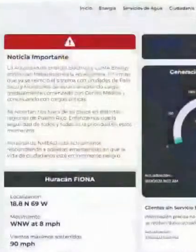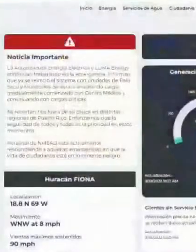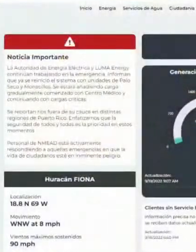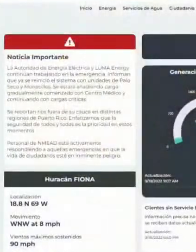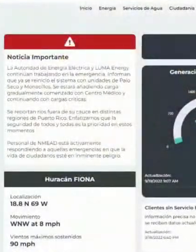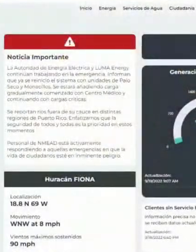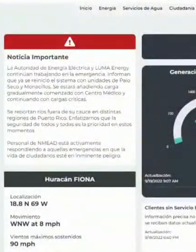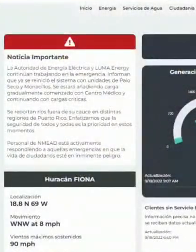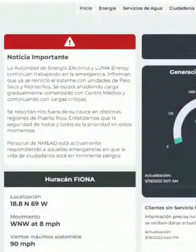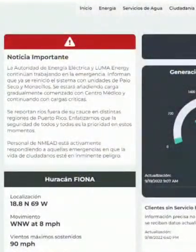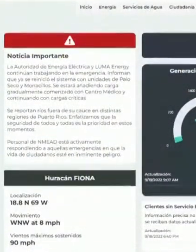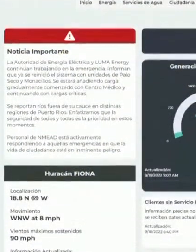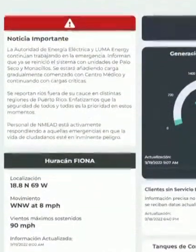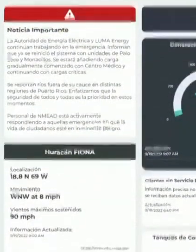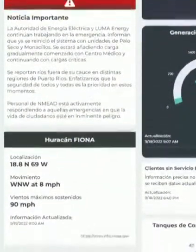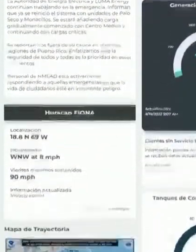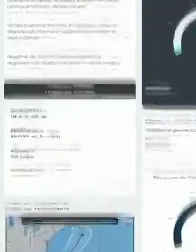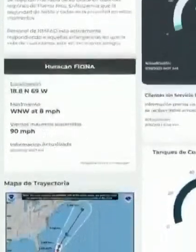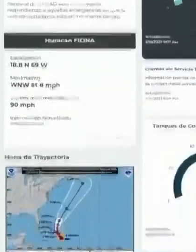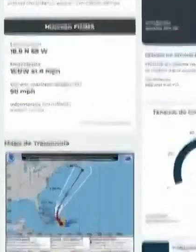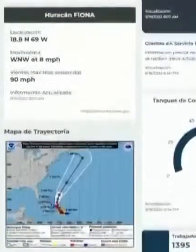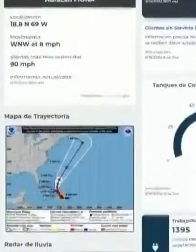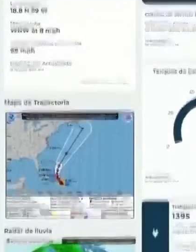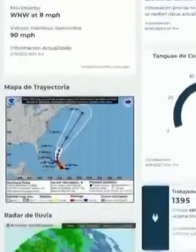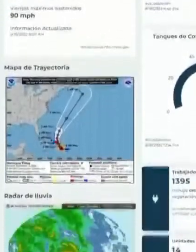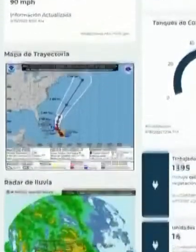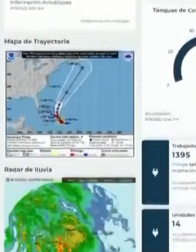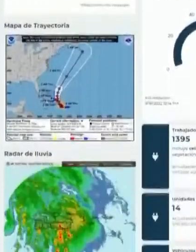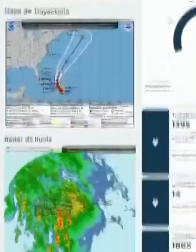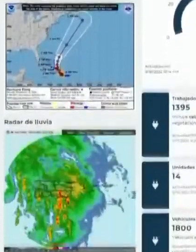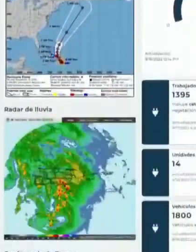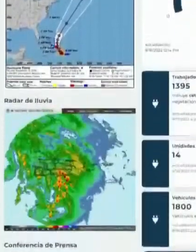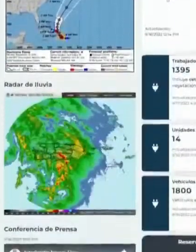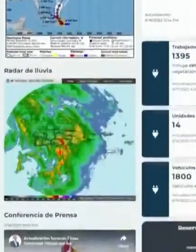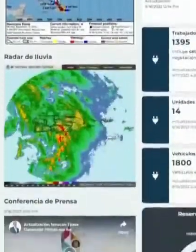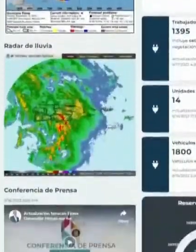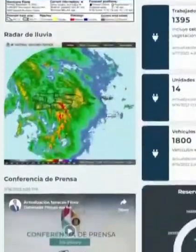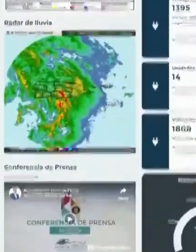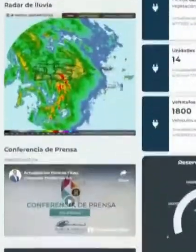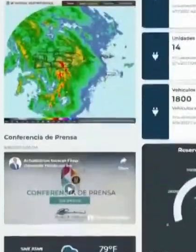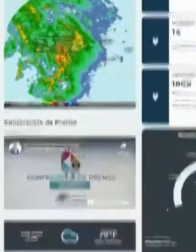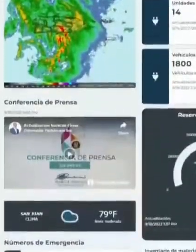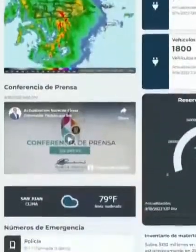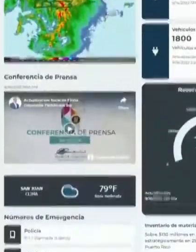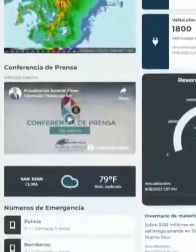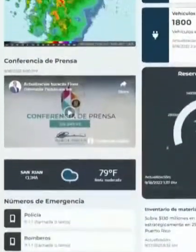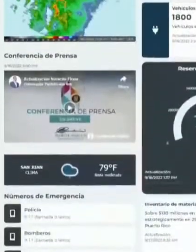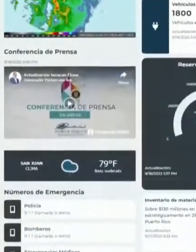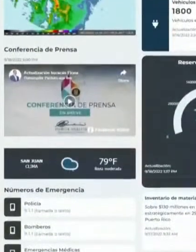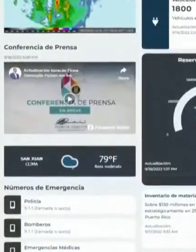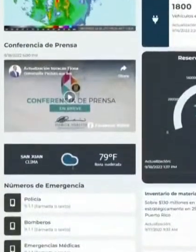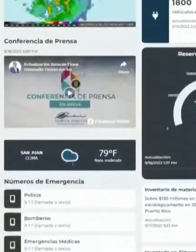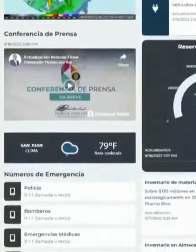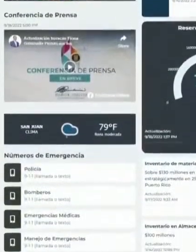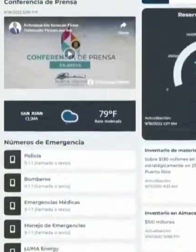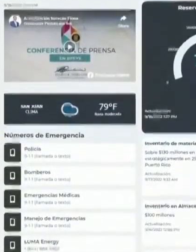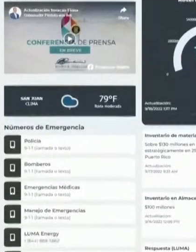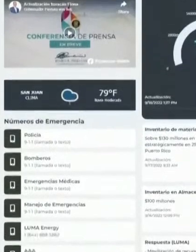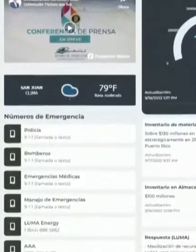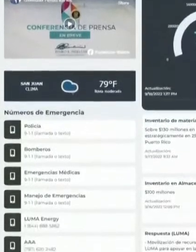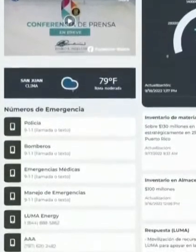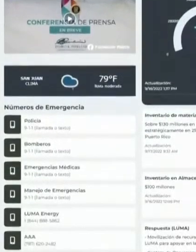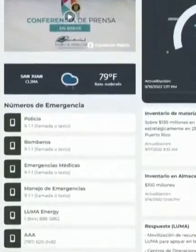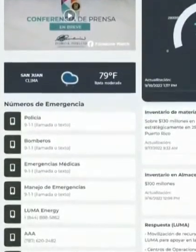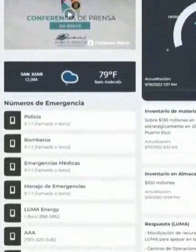preps.pr.gov, donde se están actualizando los datos continuamente. Ahora, Ernesto Morales, del Servicio Nacional